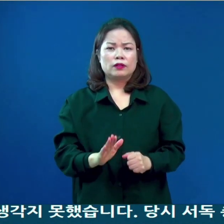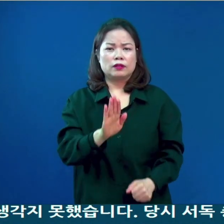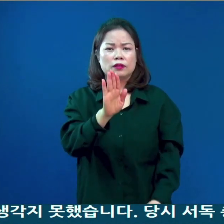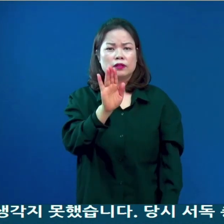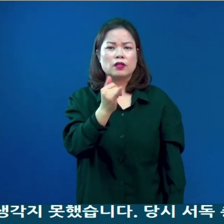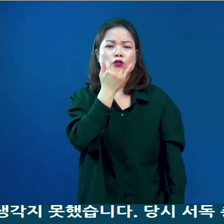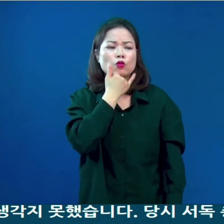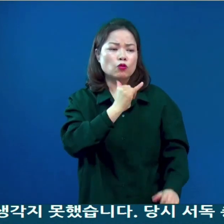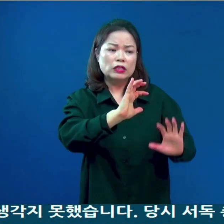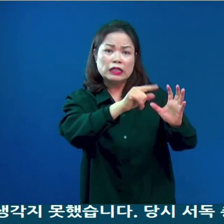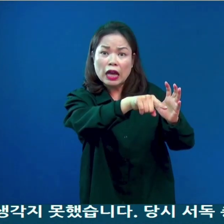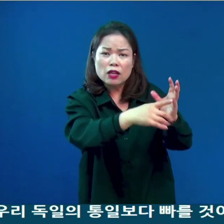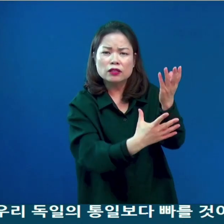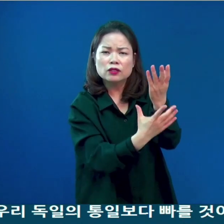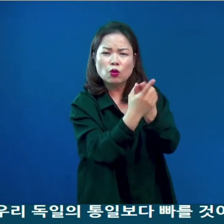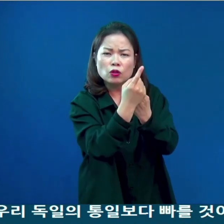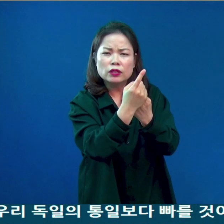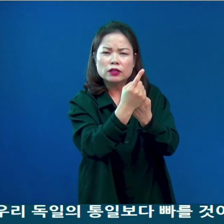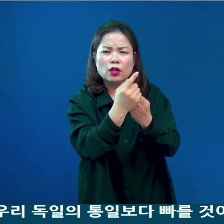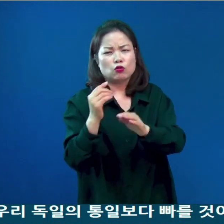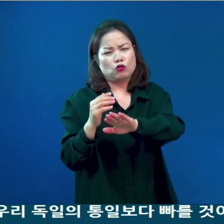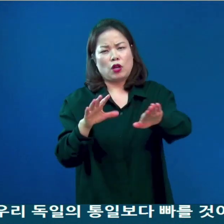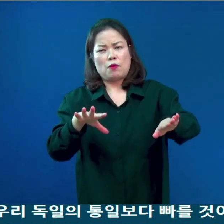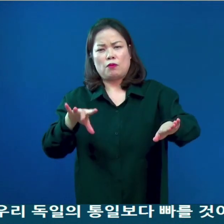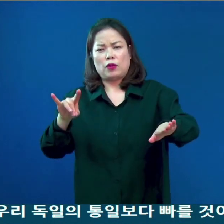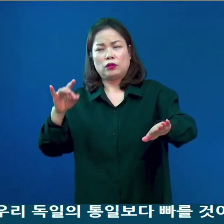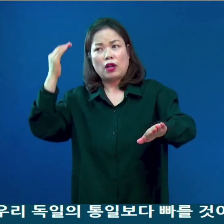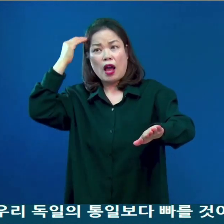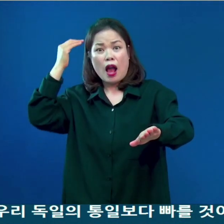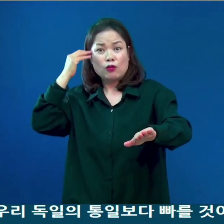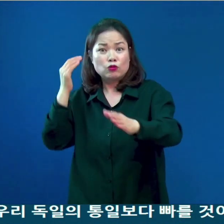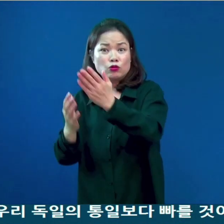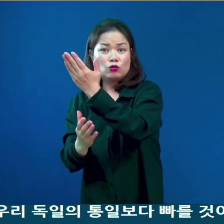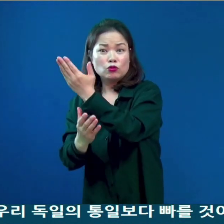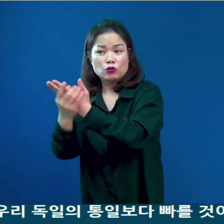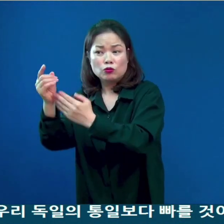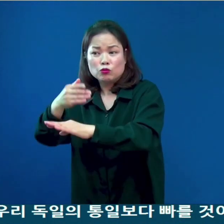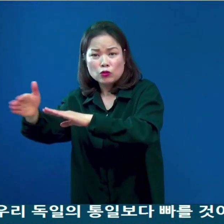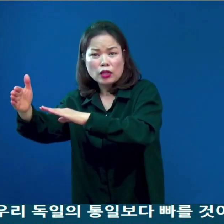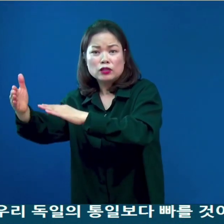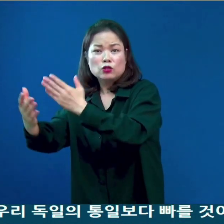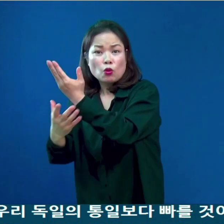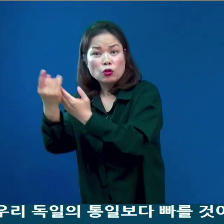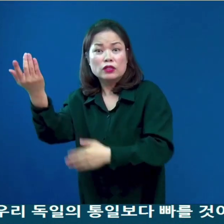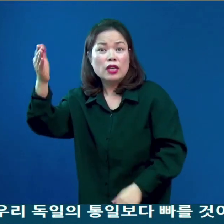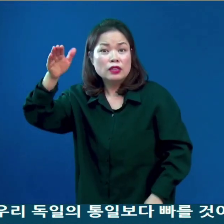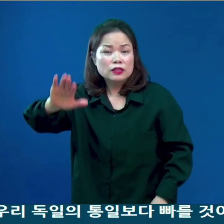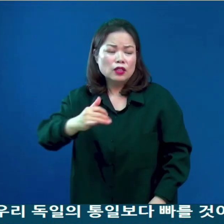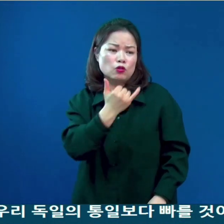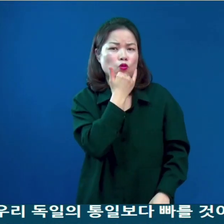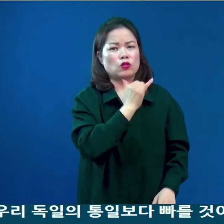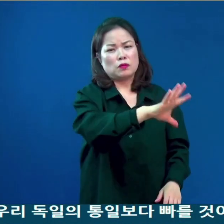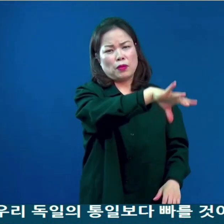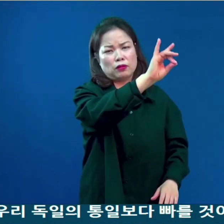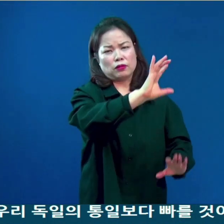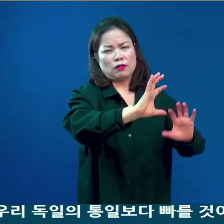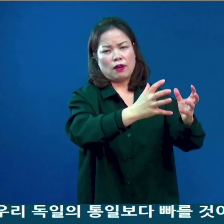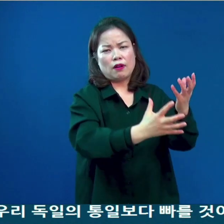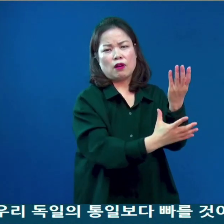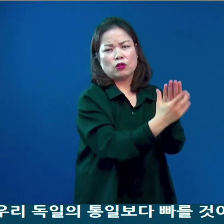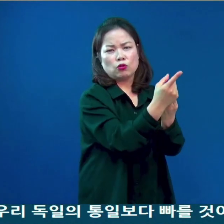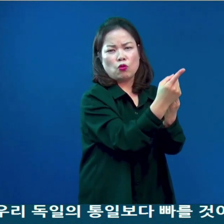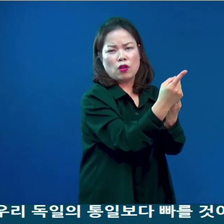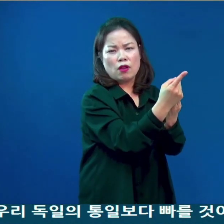장벽의 무너짐은 사실은 우리가 먼저 통일돼야 되는데 베를린 이쪽 그 독일이 먼저 통일을 해버린